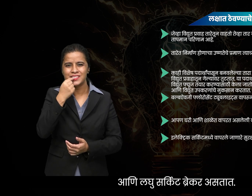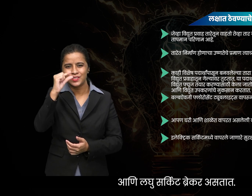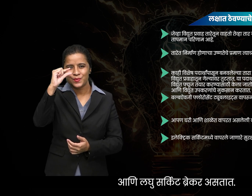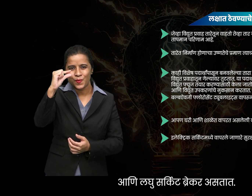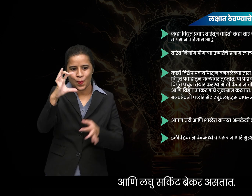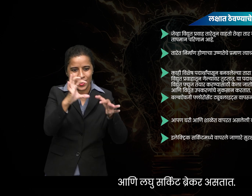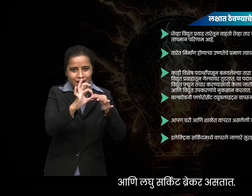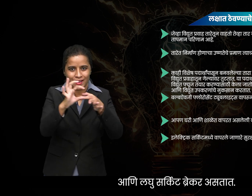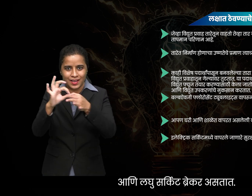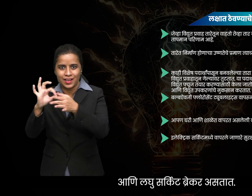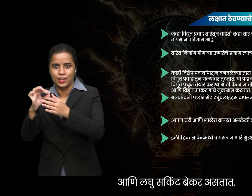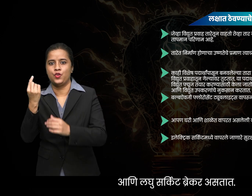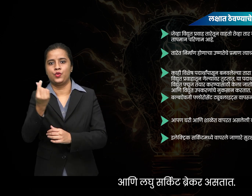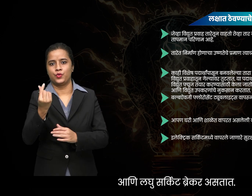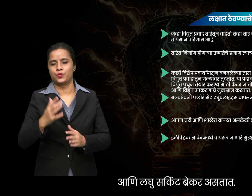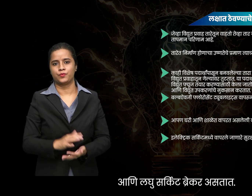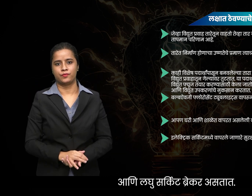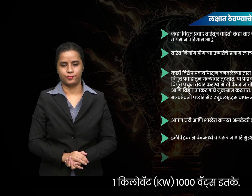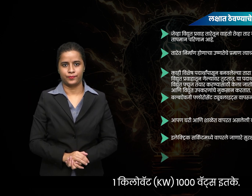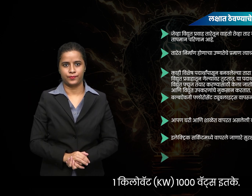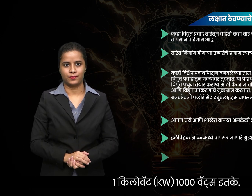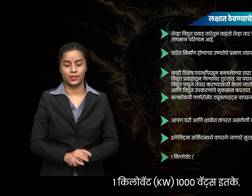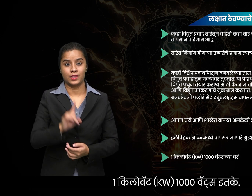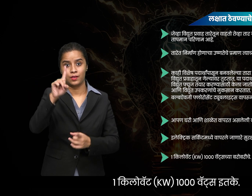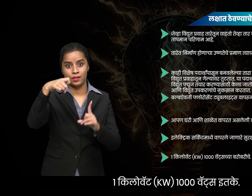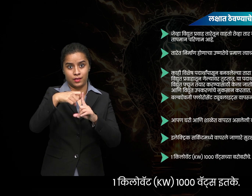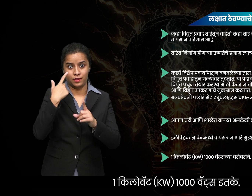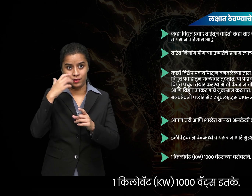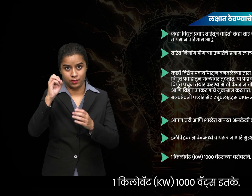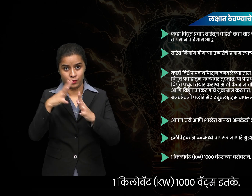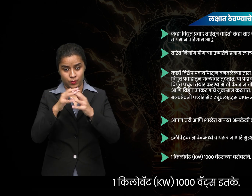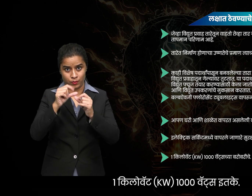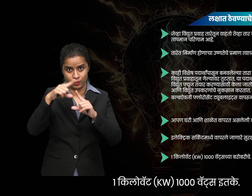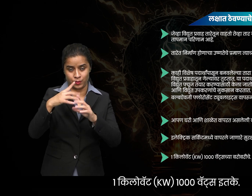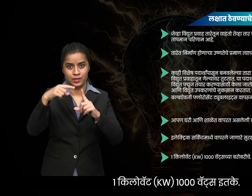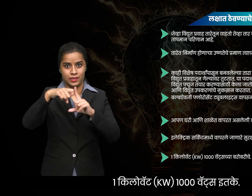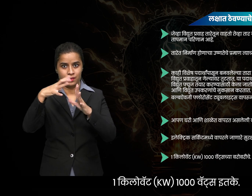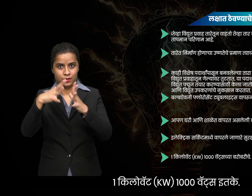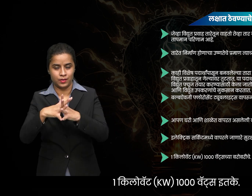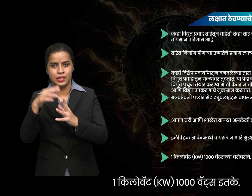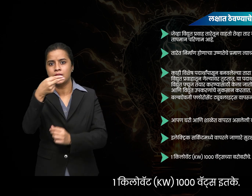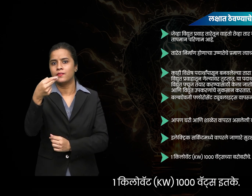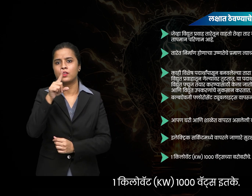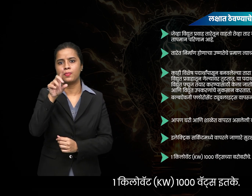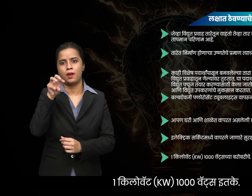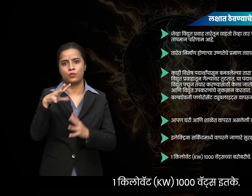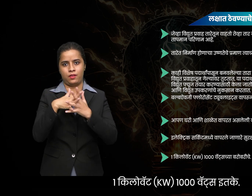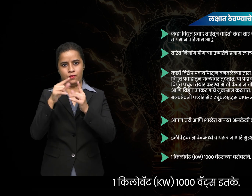असतात. 1 किलोवॉट म्हणजे 1000 वॉट इतके.